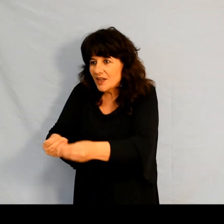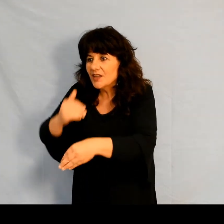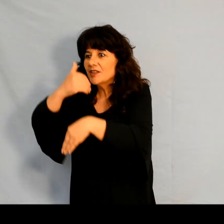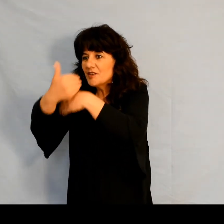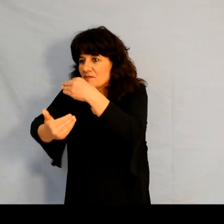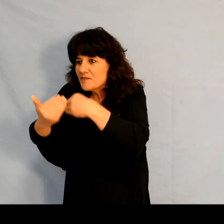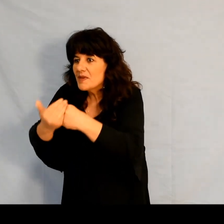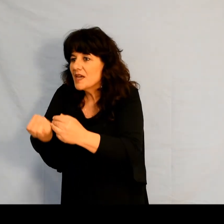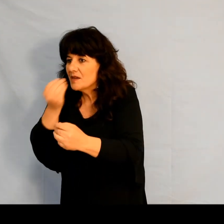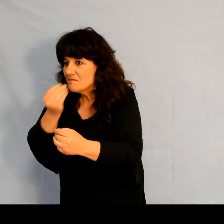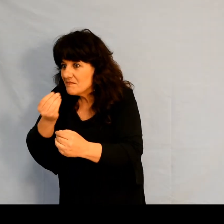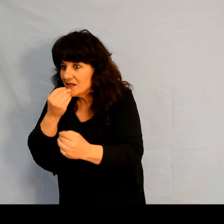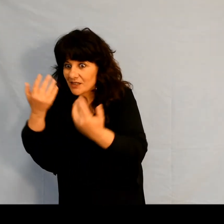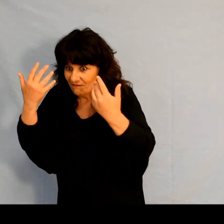manger.